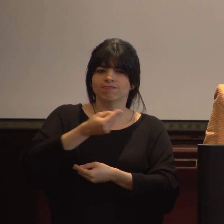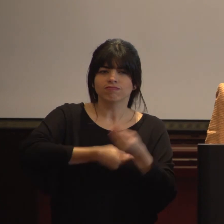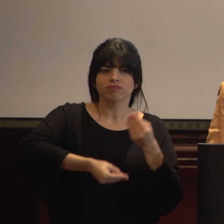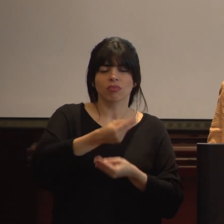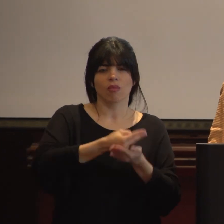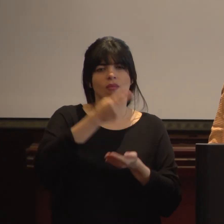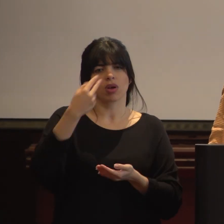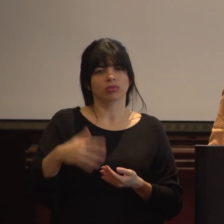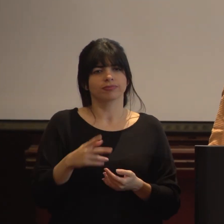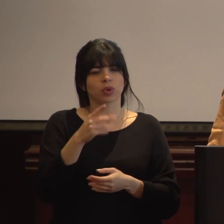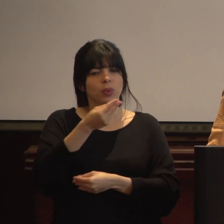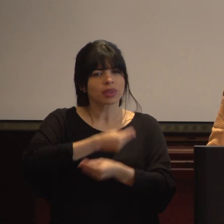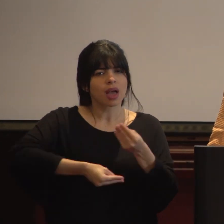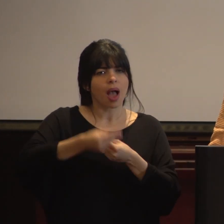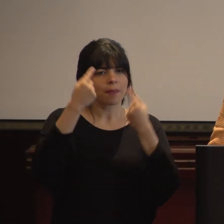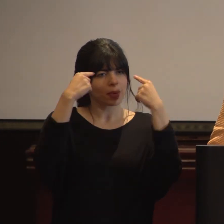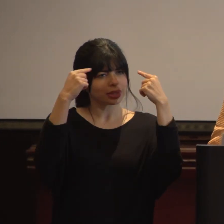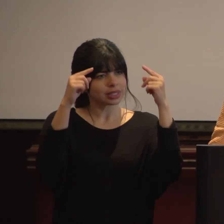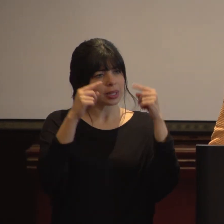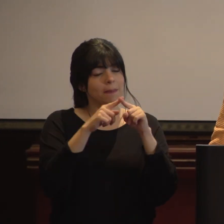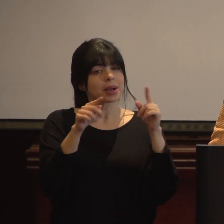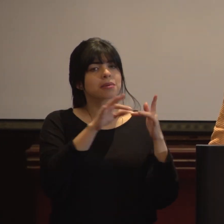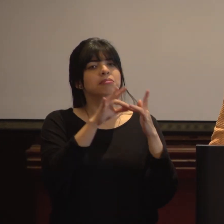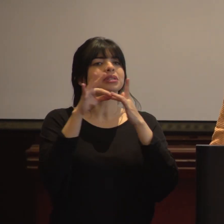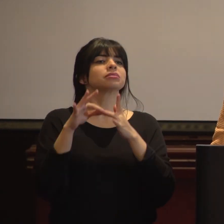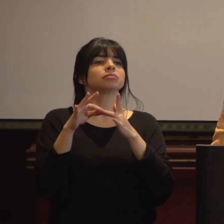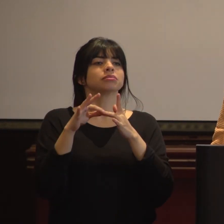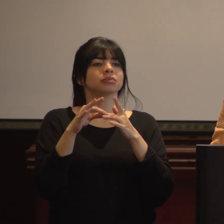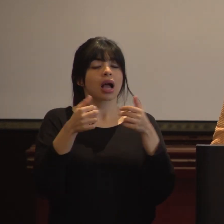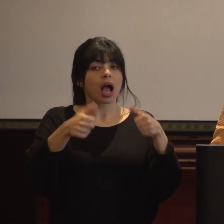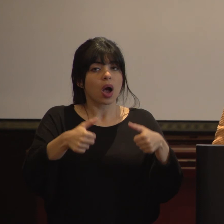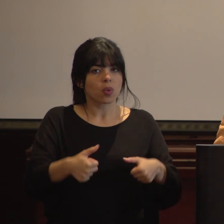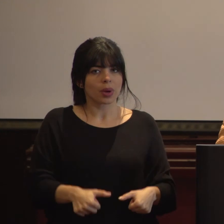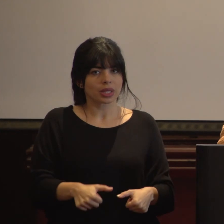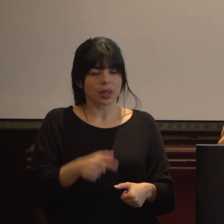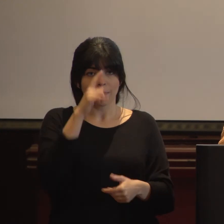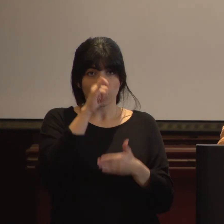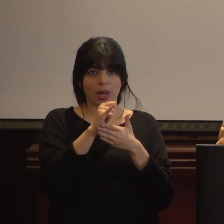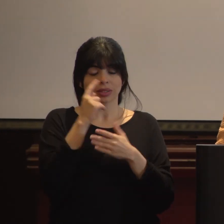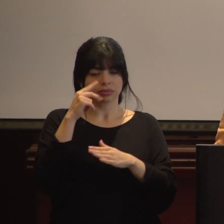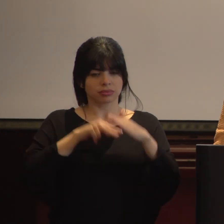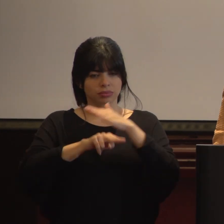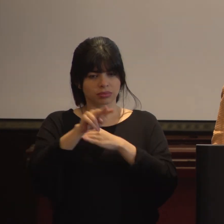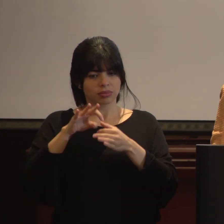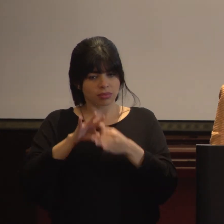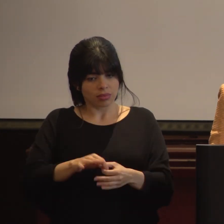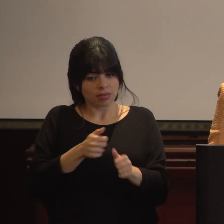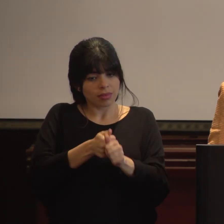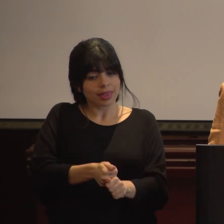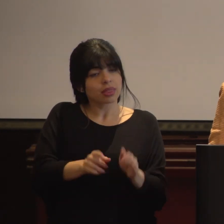valioso un intercambio exitoso pero sobre todo acuerdos por eso desde la visión de los Derechos